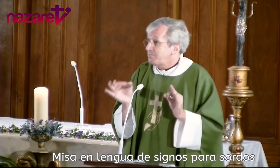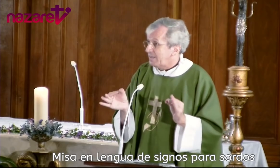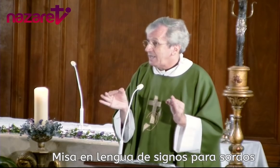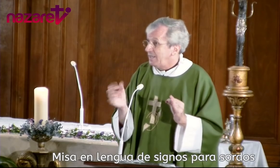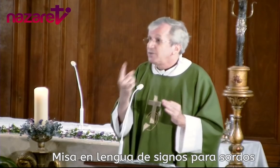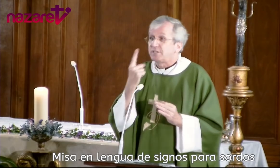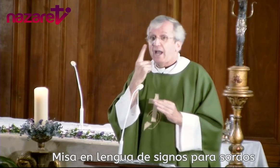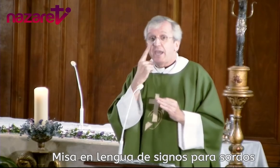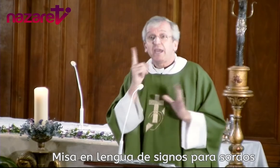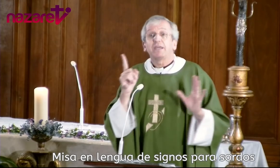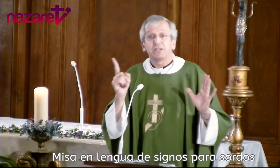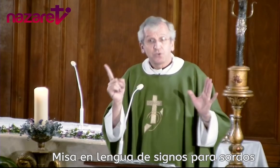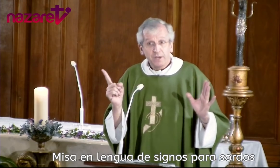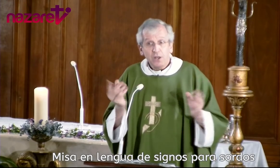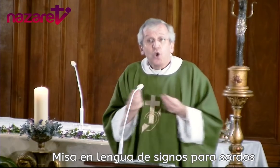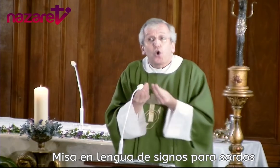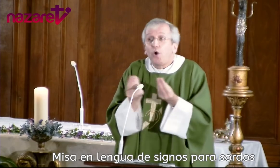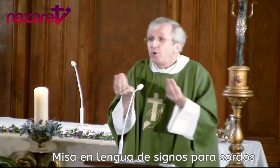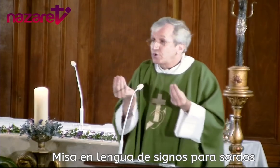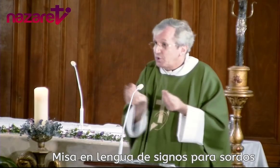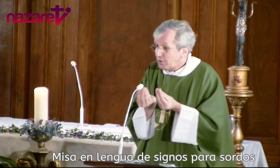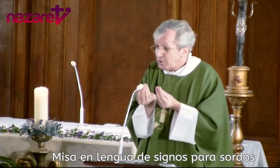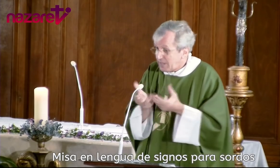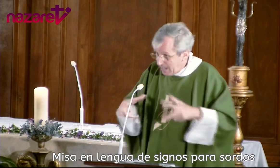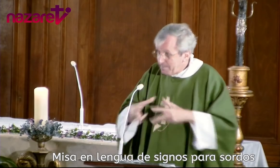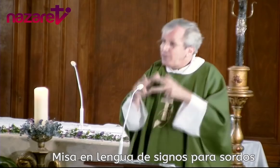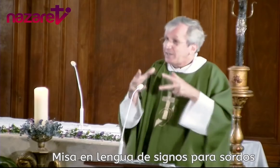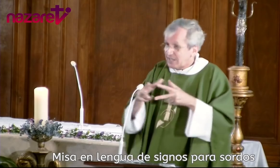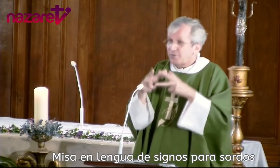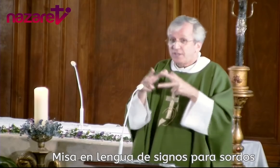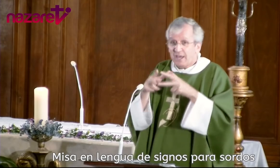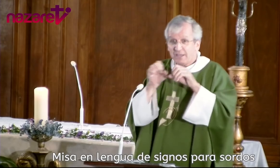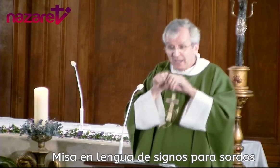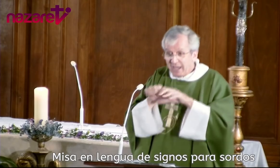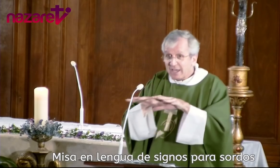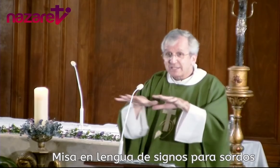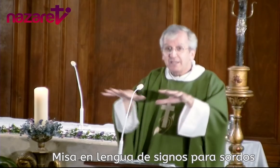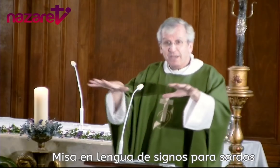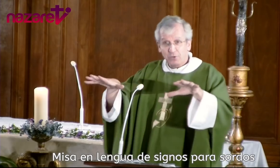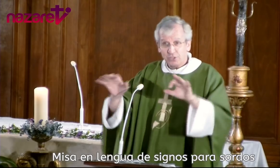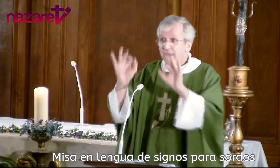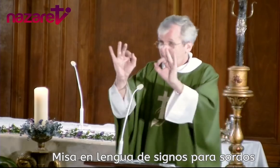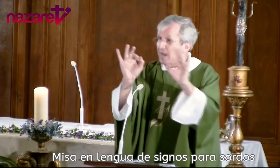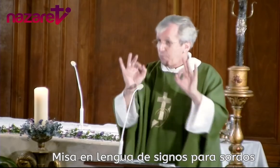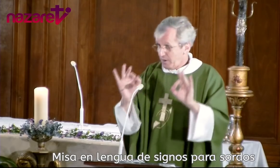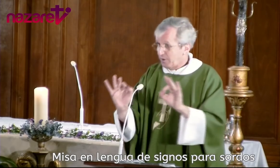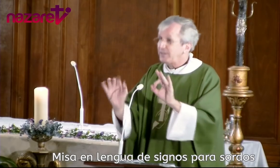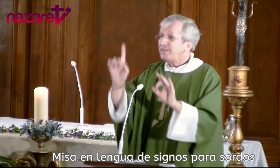verdad. Entonces ahí hay que descubrir cómo nosotros, en medio de esa sociedad, extendemos el buen orden que